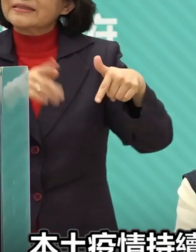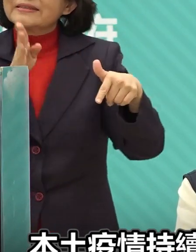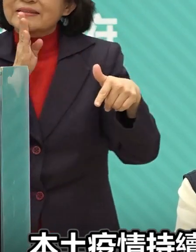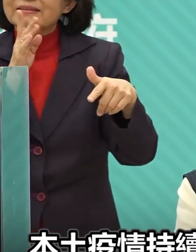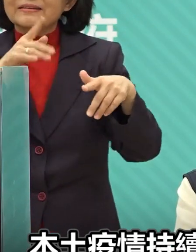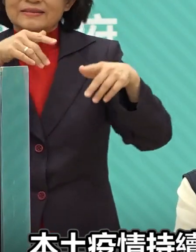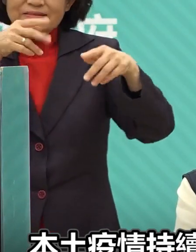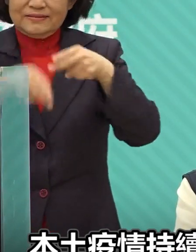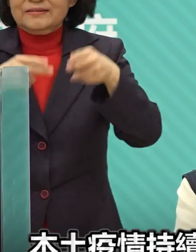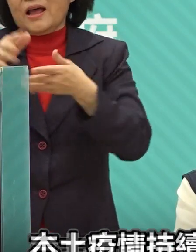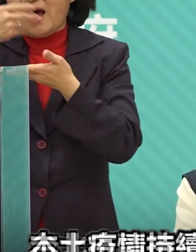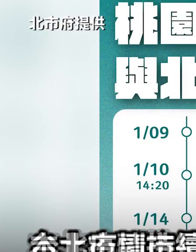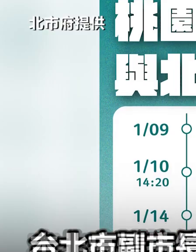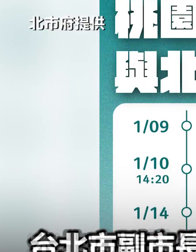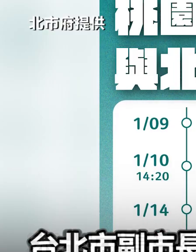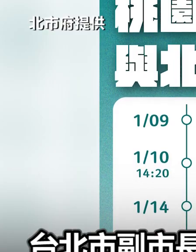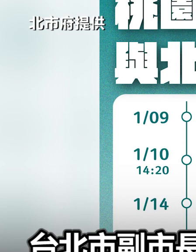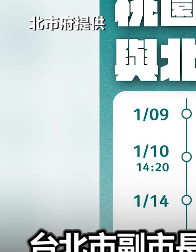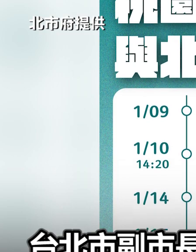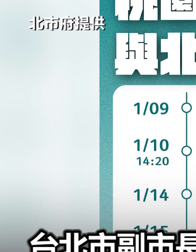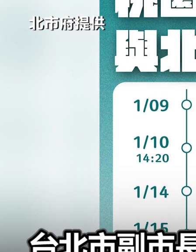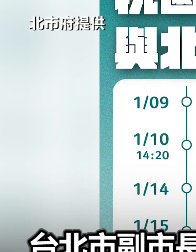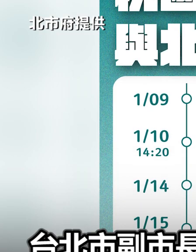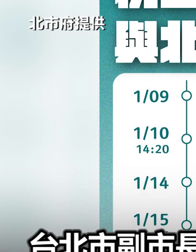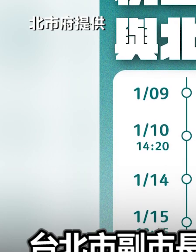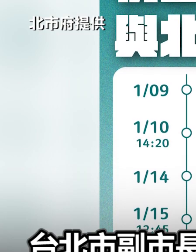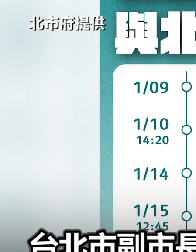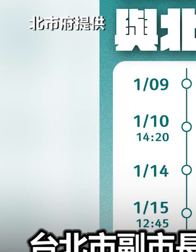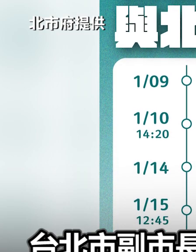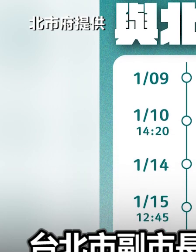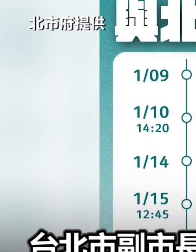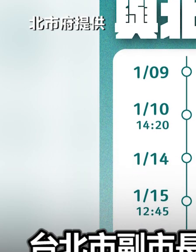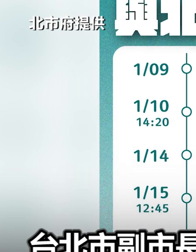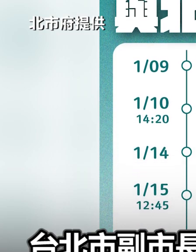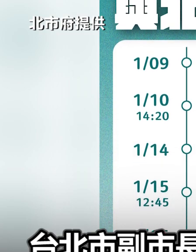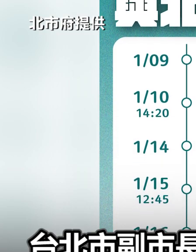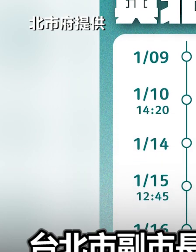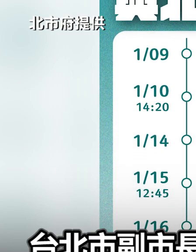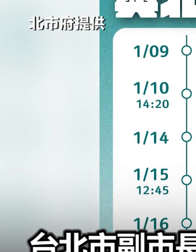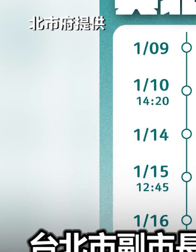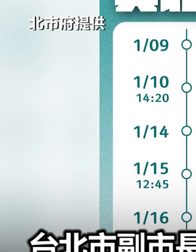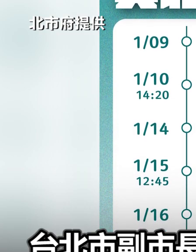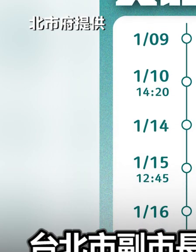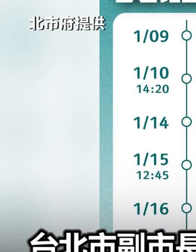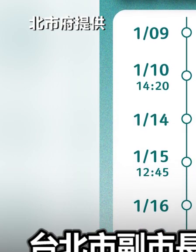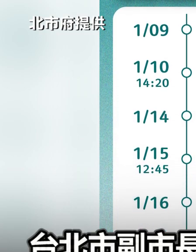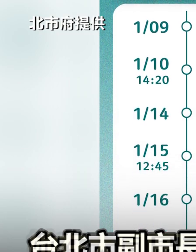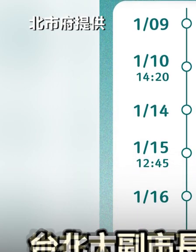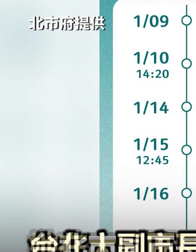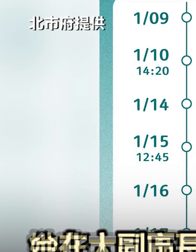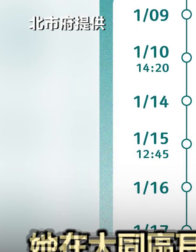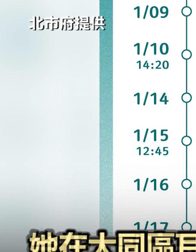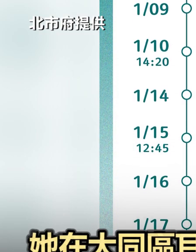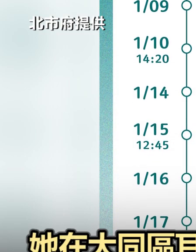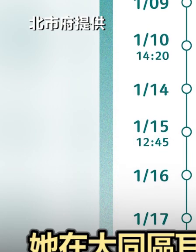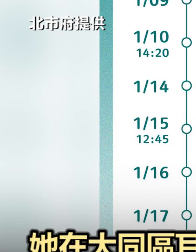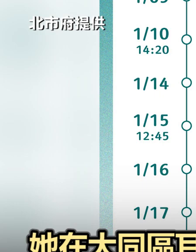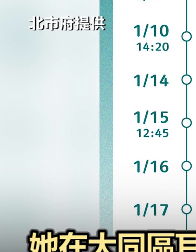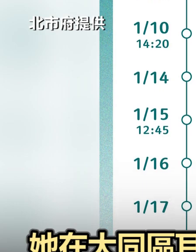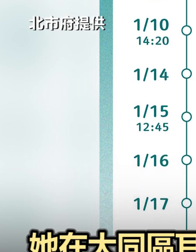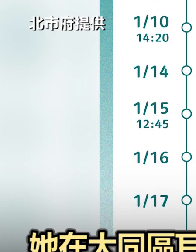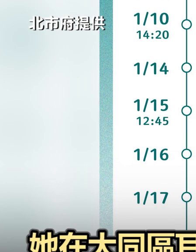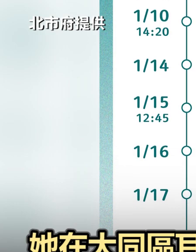餐。那他1月10号曾经到台北市的大安区的诊所来就诊，在耳鼻喉科传给了75岁的阿